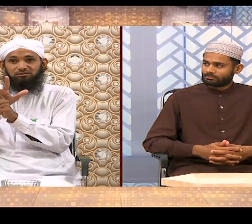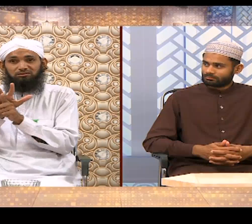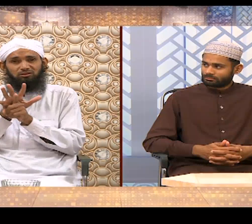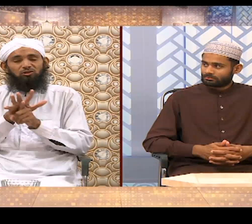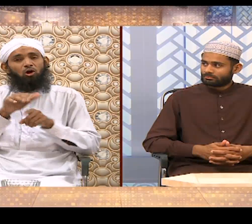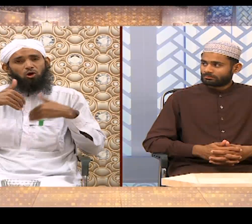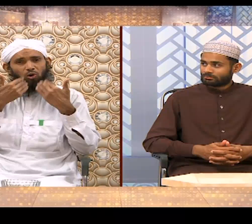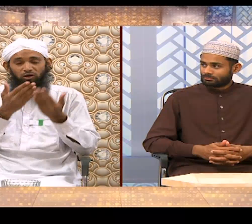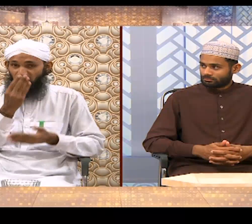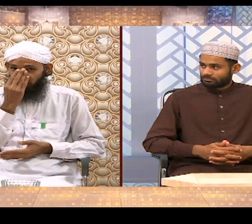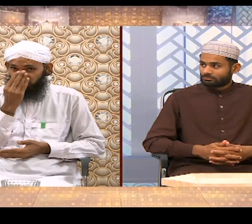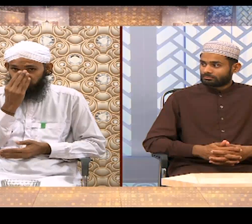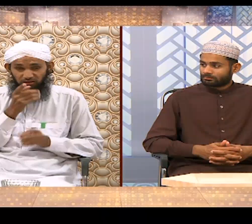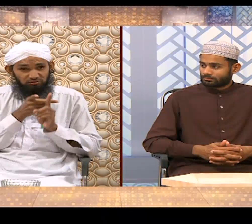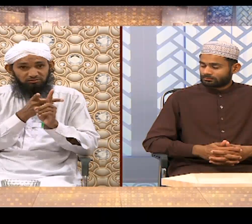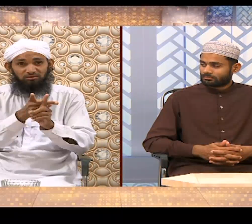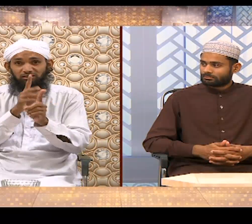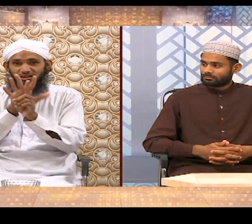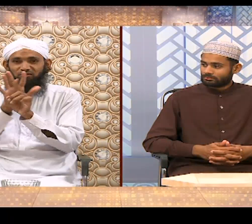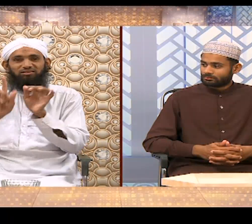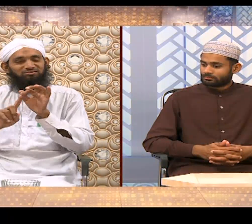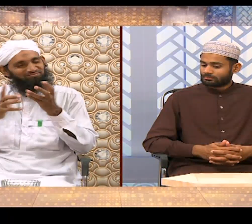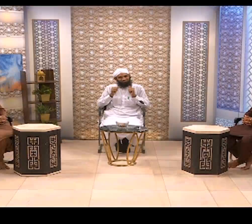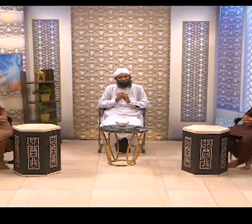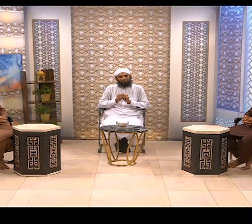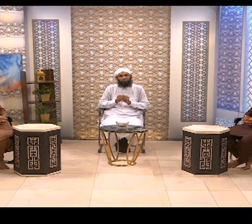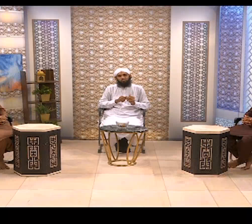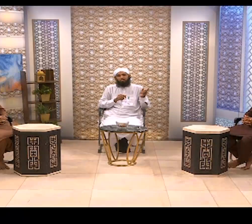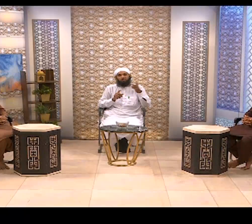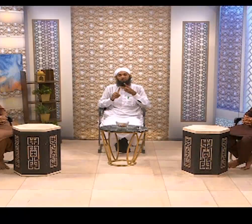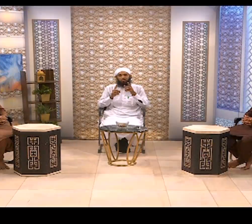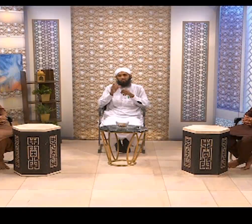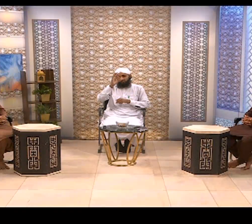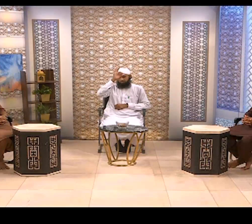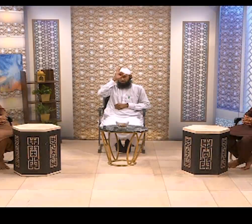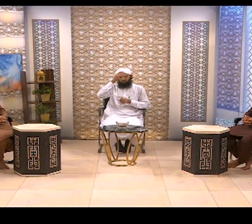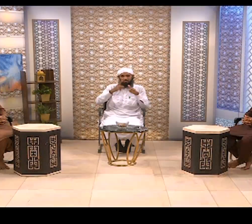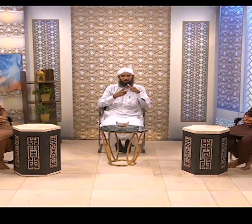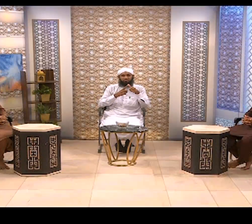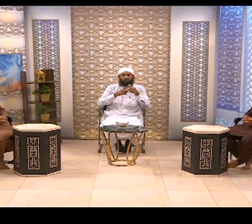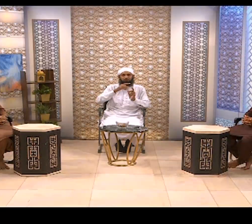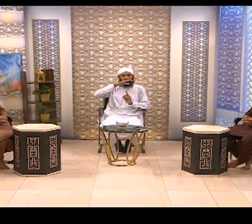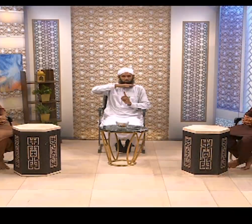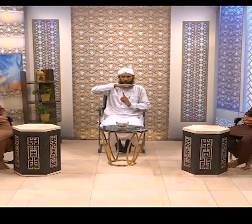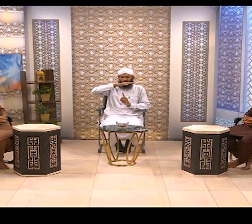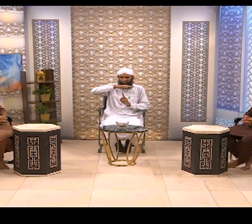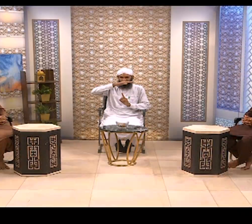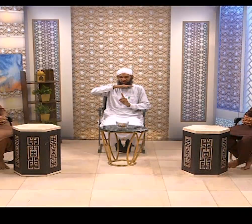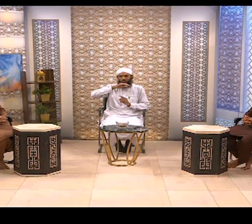آنے اور ان کی عزت کرنے کی نصیت فرماتے تھے چنانچہ امام آدم ابو حنیفہ حضرت نومان بن ثابت